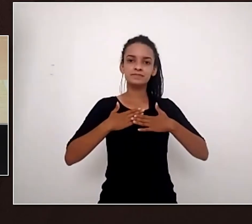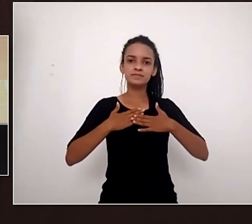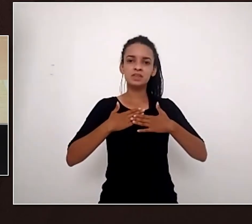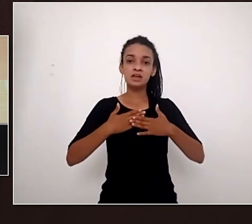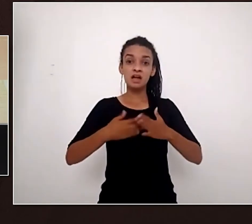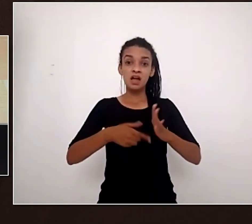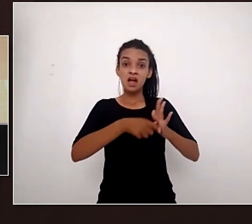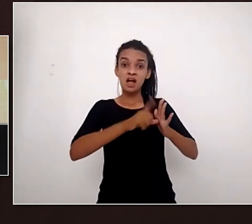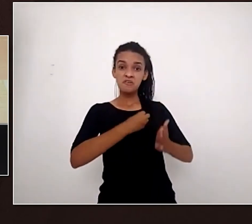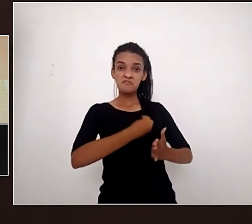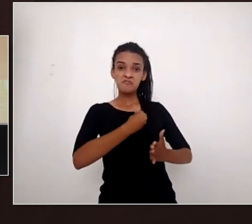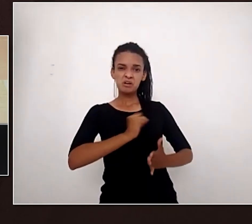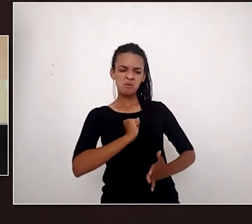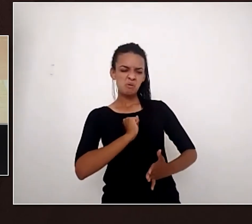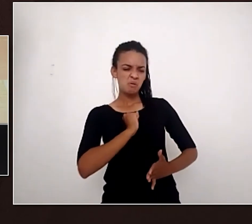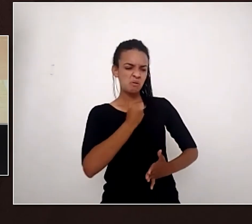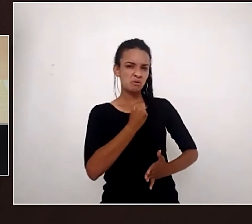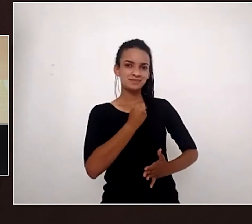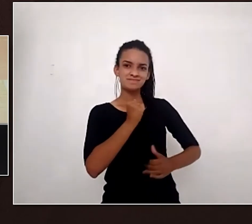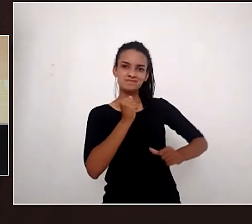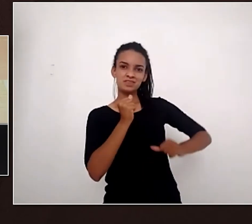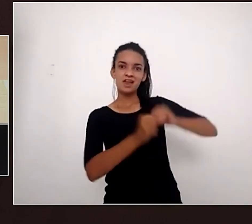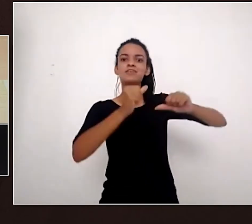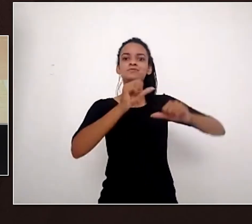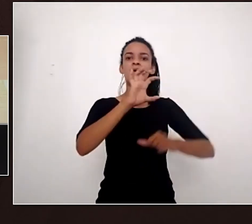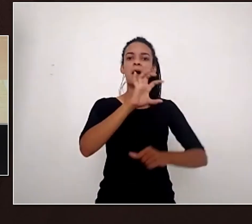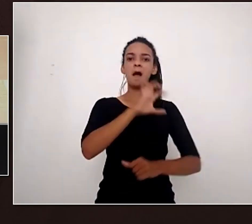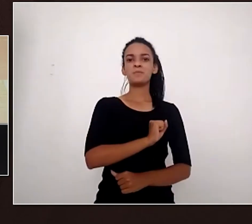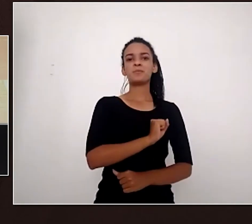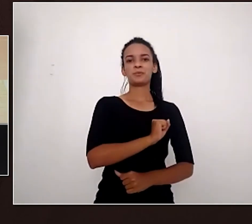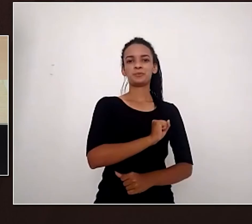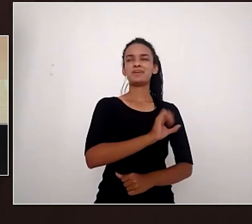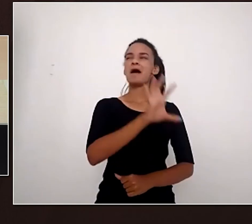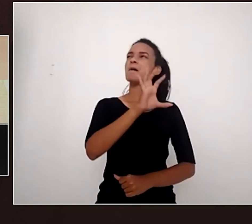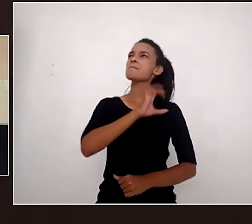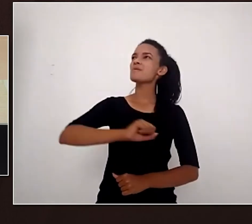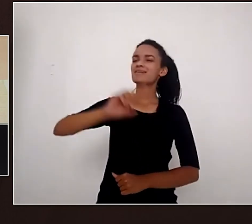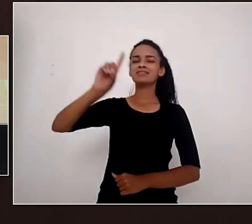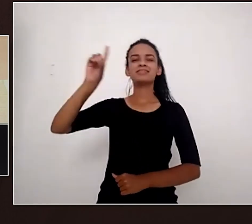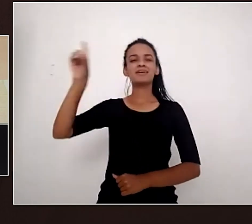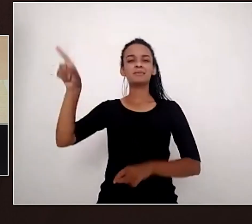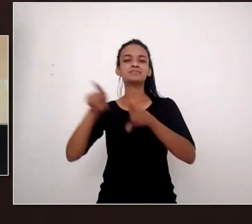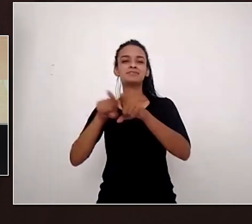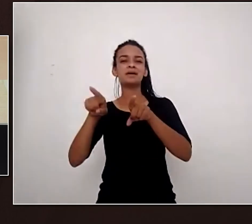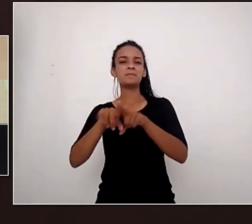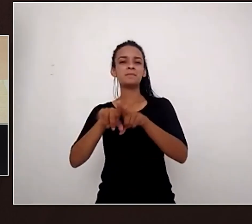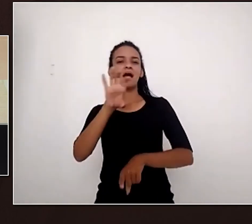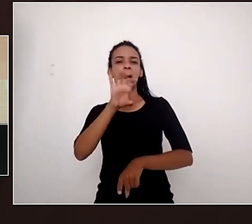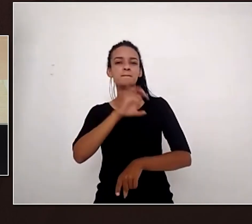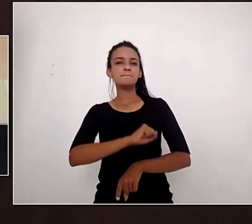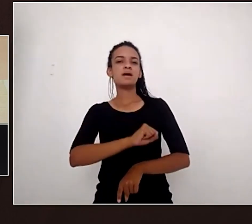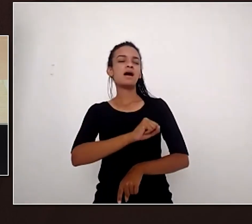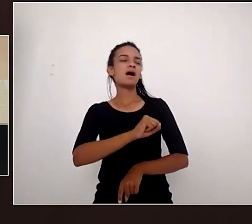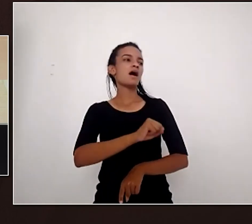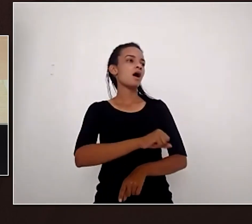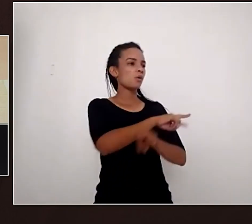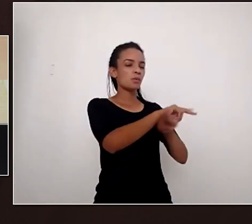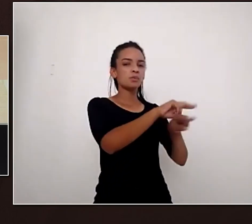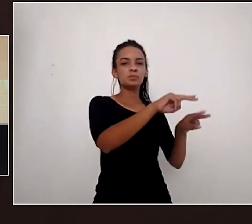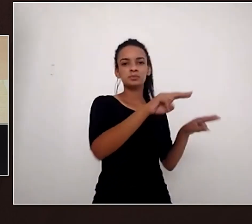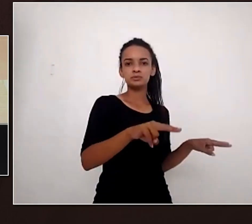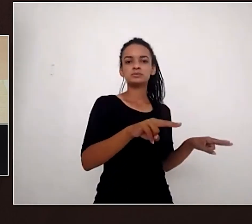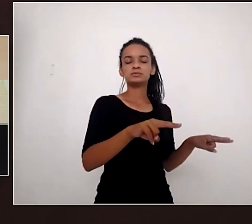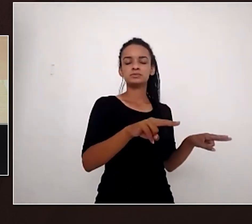amor a Deus e amor para com o próximo. E por fim, nós